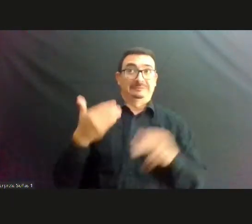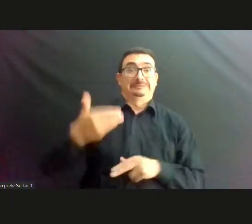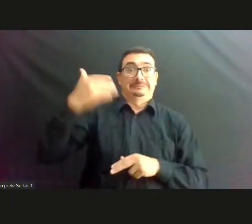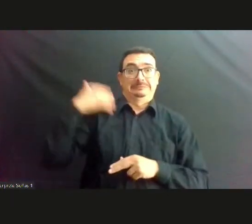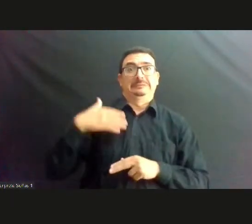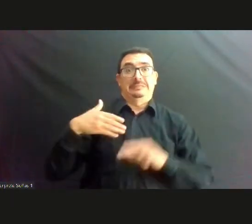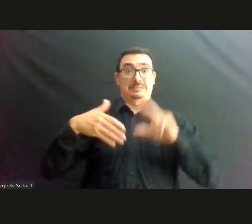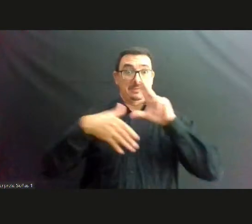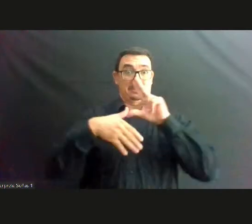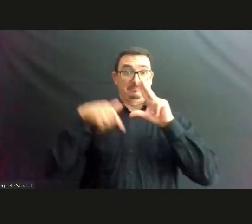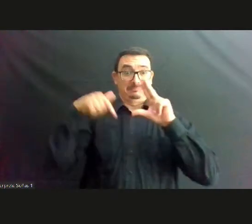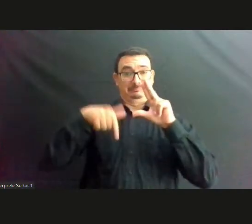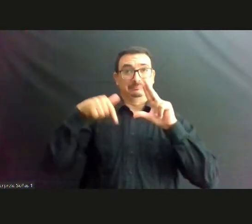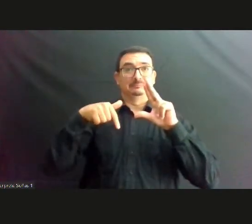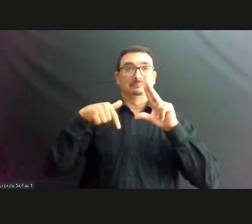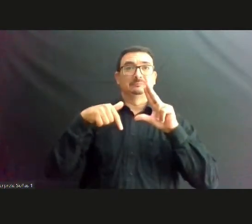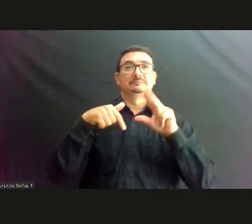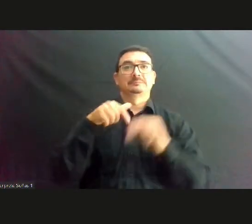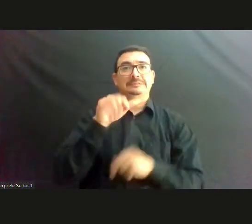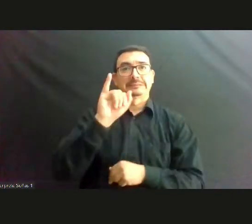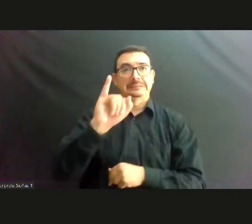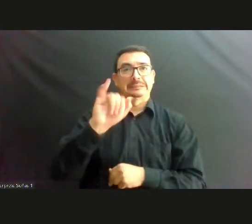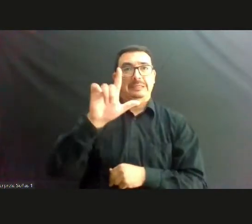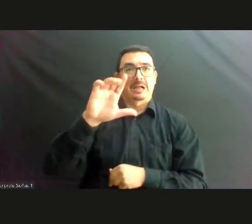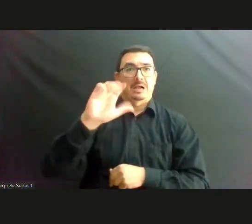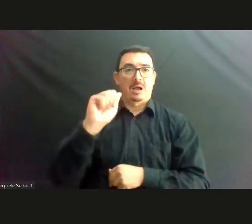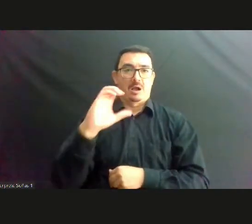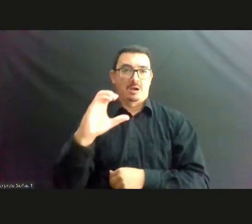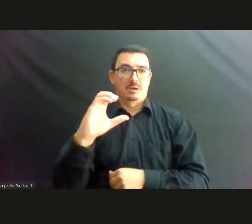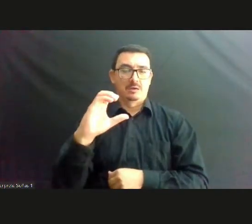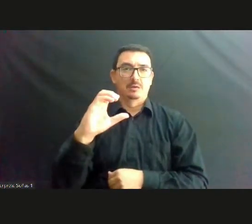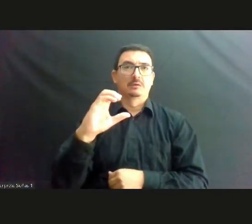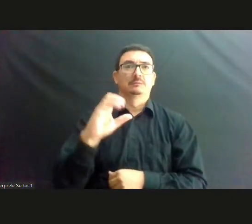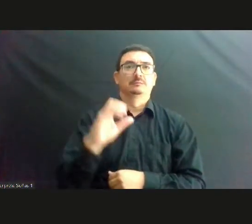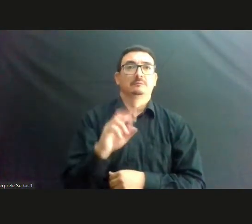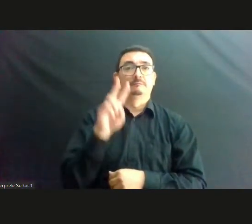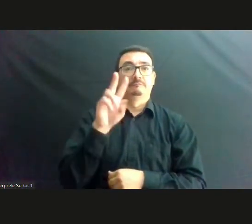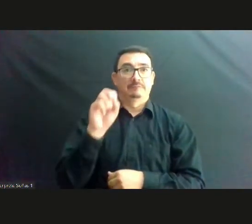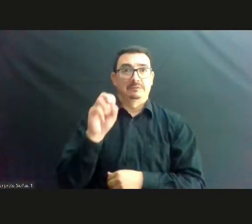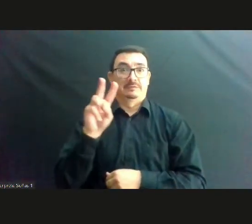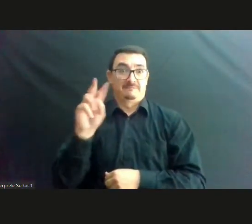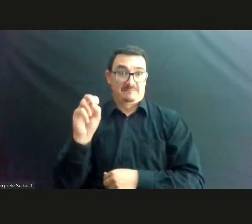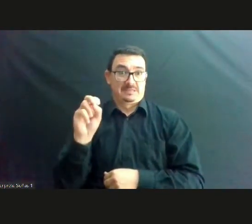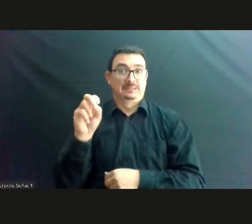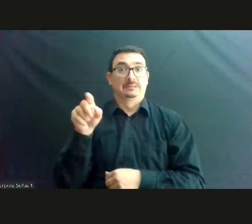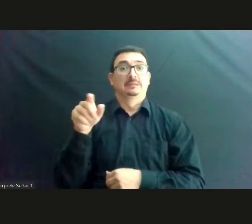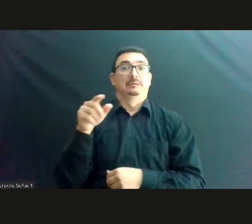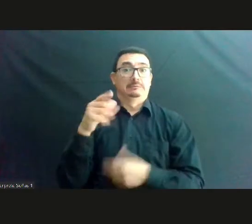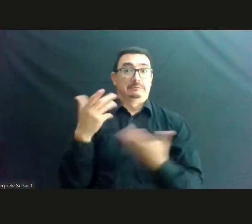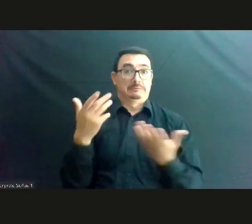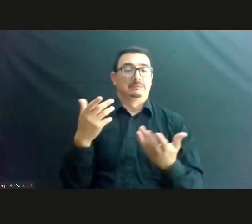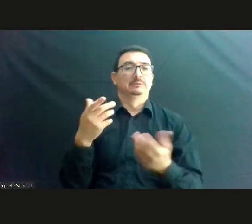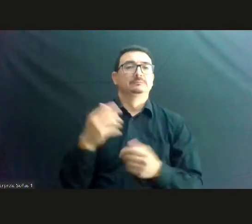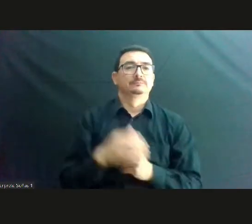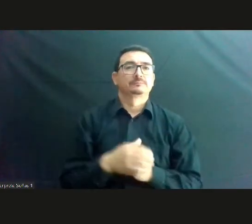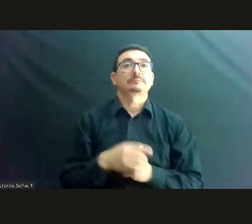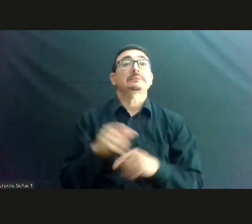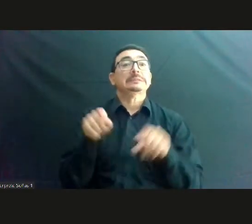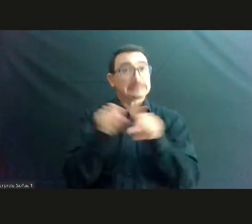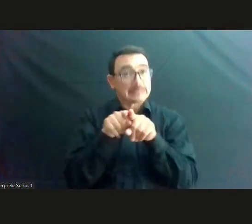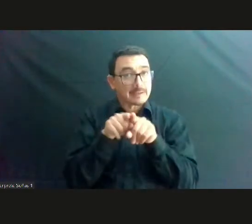ILAC 2022, que es coordinada por CEPAL, y que tiene como objetivo